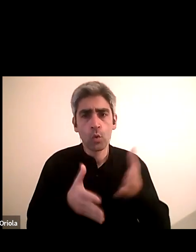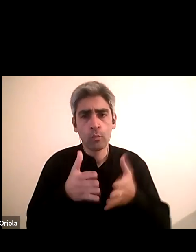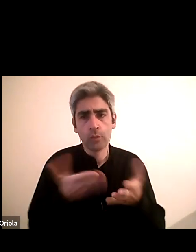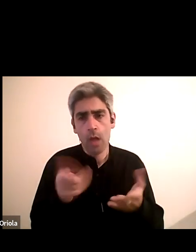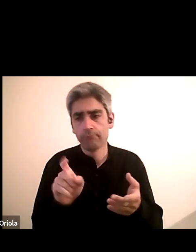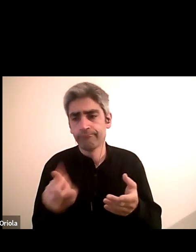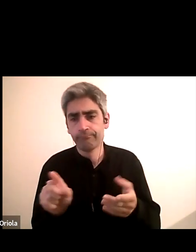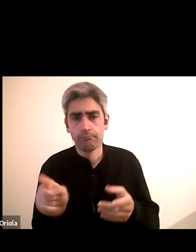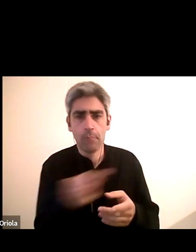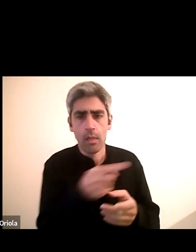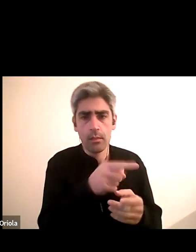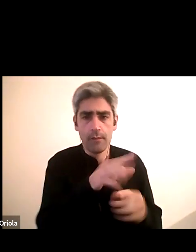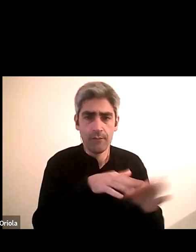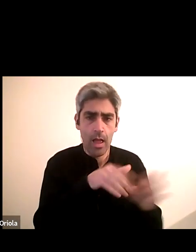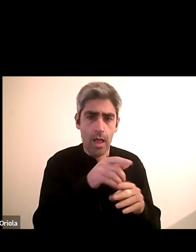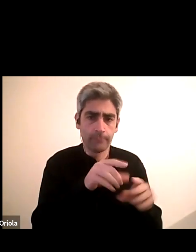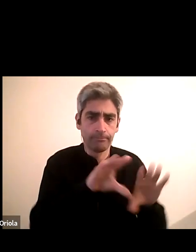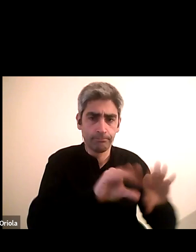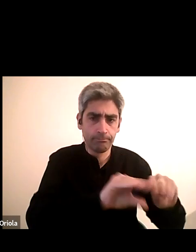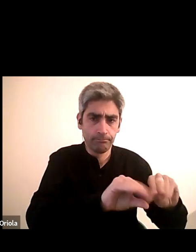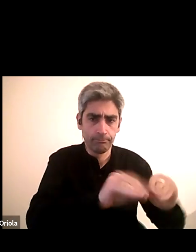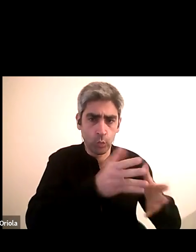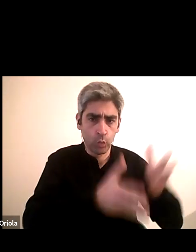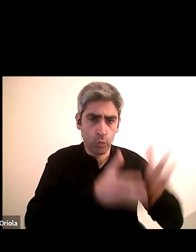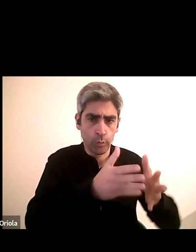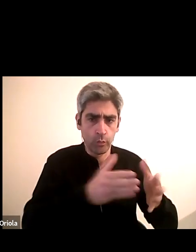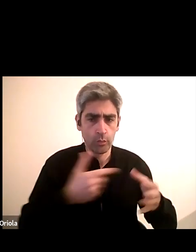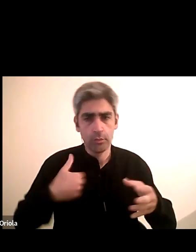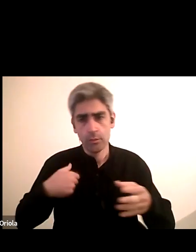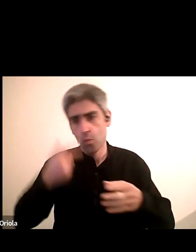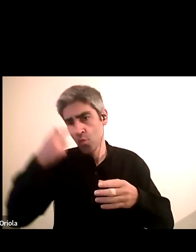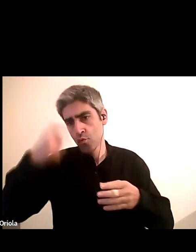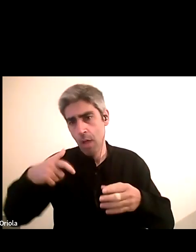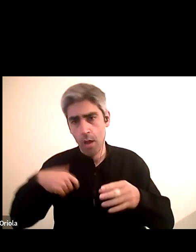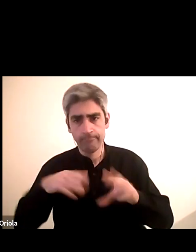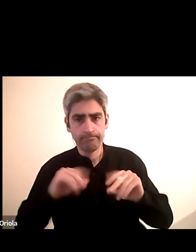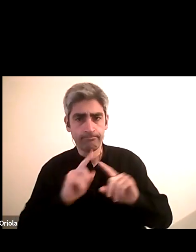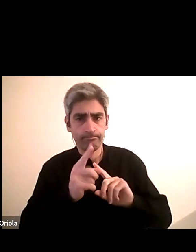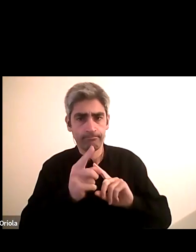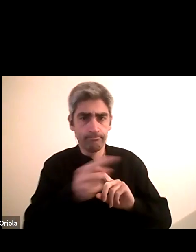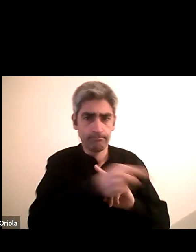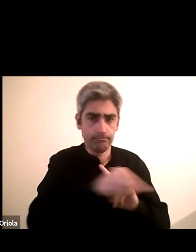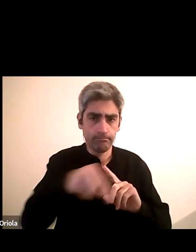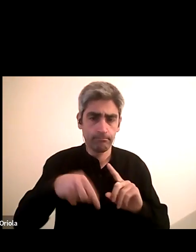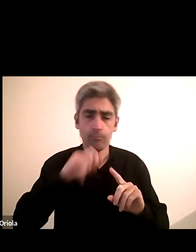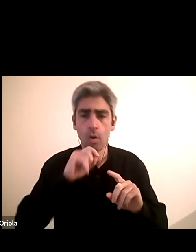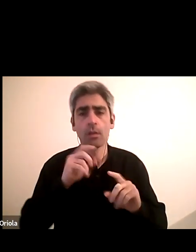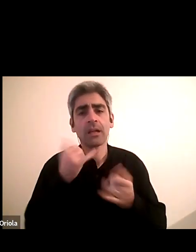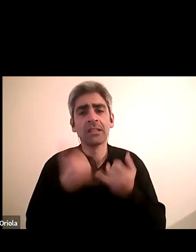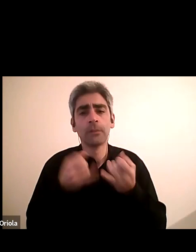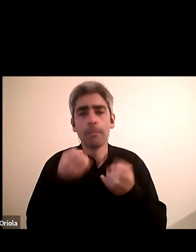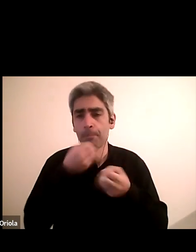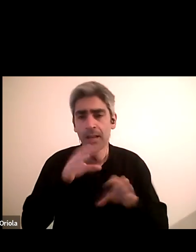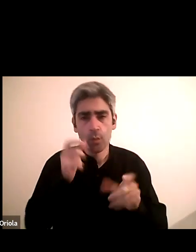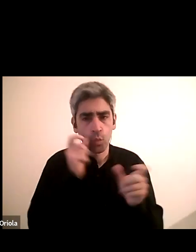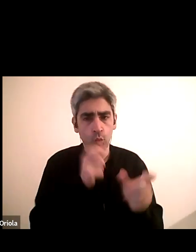robôs interagem cada vez mais com os seres humanos e, portanto, há aqui riscos também de perda de controle e, em